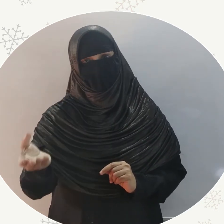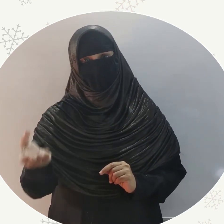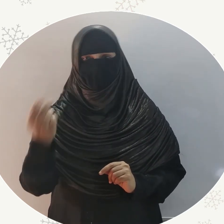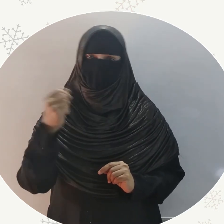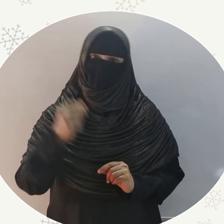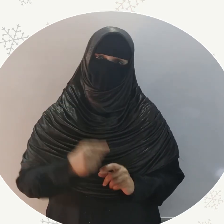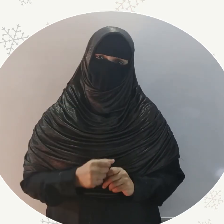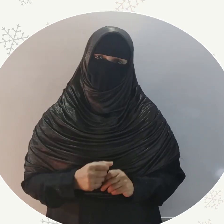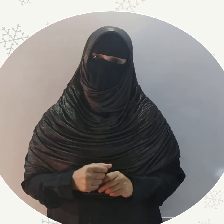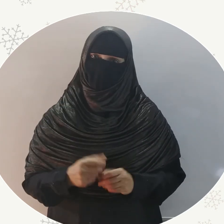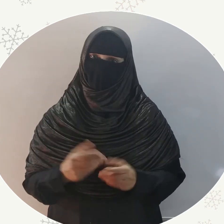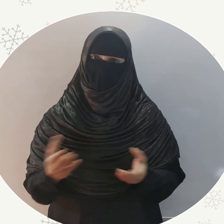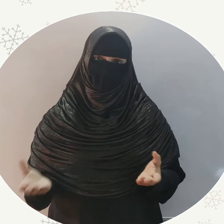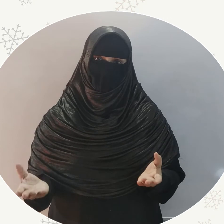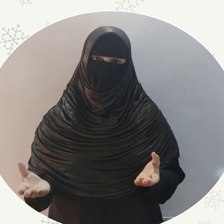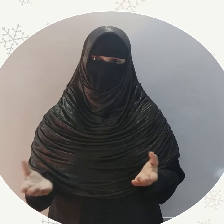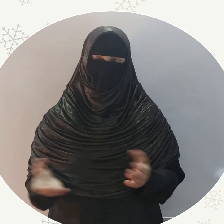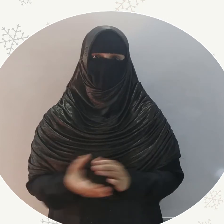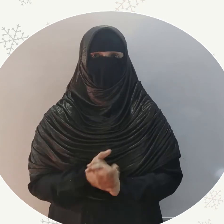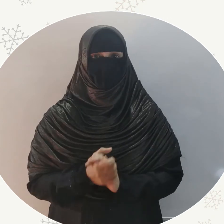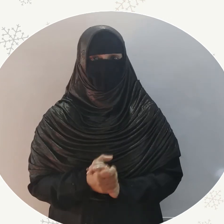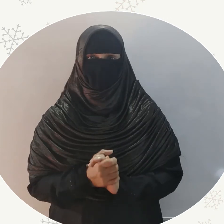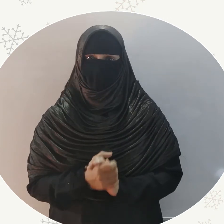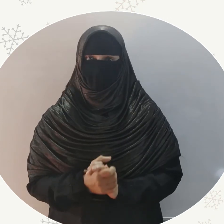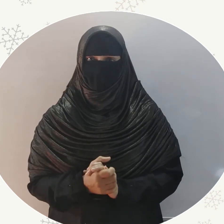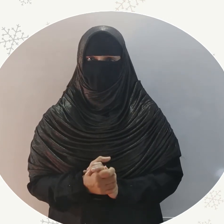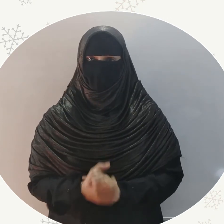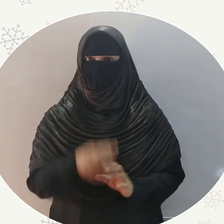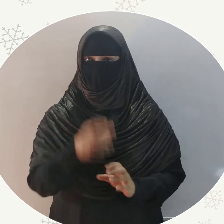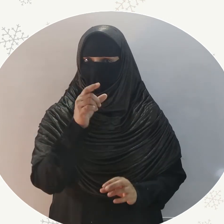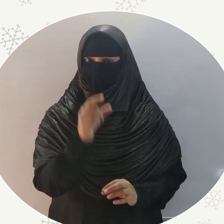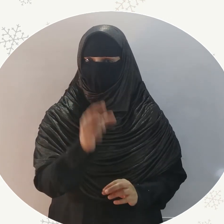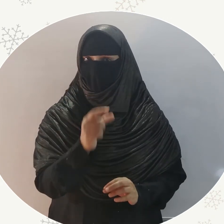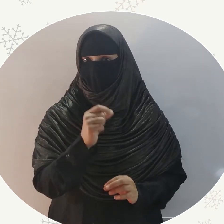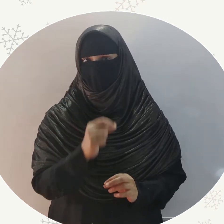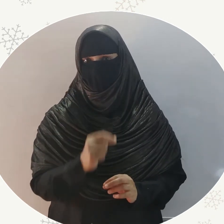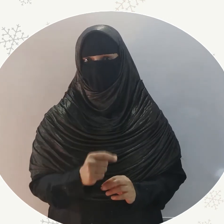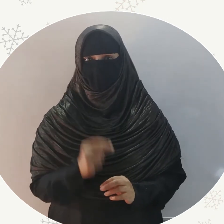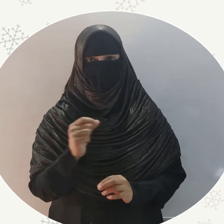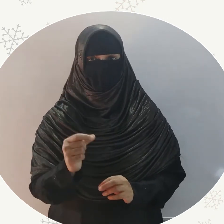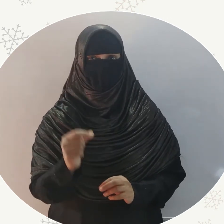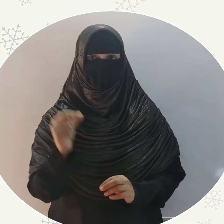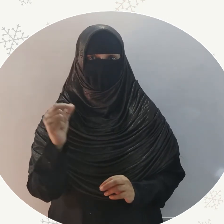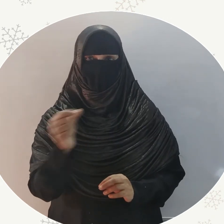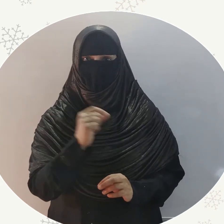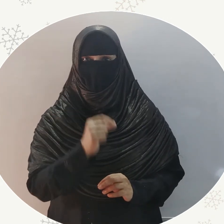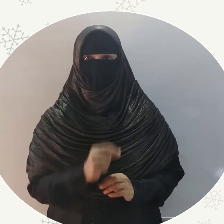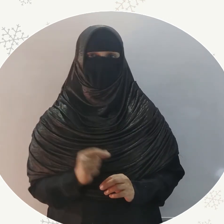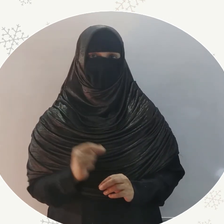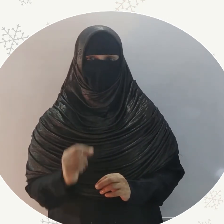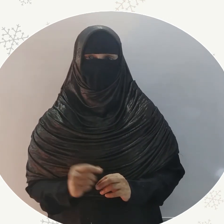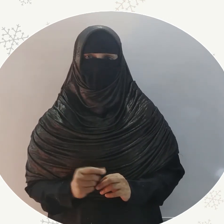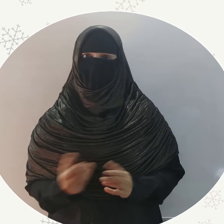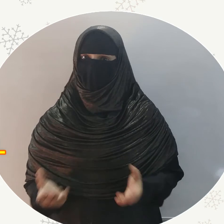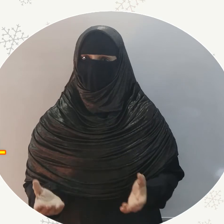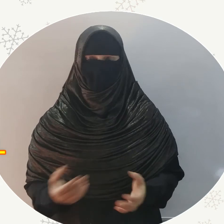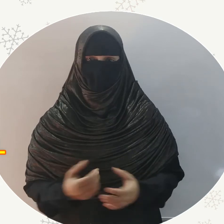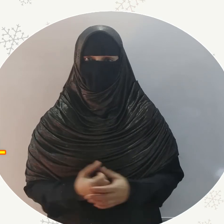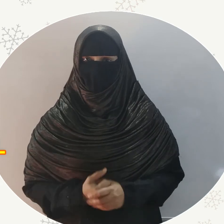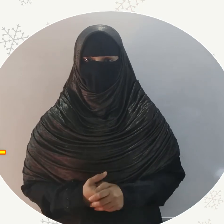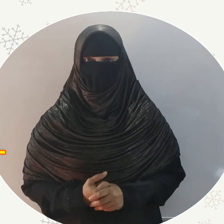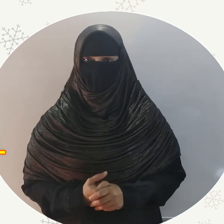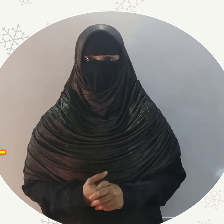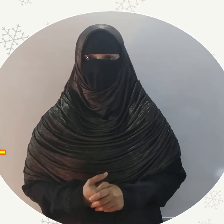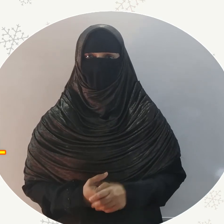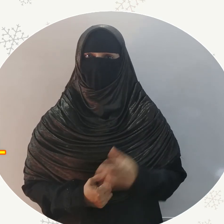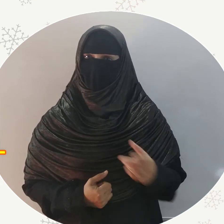നാഷണൽ കാഡറ്റ് കോർപ്സ്. അത് തെറ്റാണ്. കോർപ്സ് നല്ല ഇതിന്റെ കറക്റ്റ് പ്രൊണൗൺസിയേഷൻ കോർ, നാഷണൽ കാഡറ്റ് കോർ. ഓക്കെ. ഇനി വളരെ കോമൺ